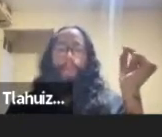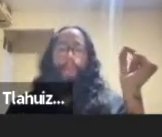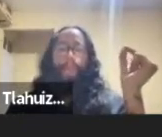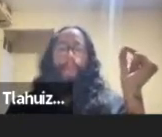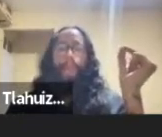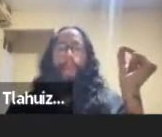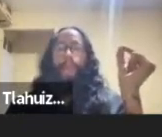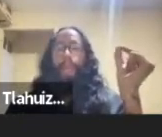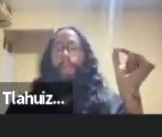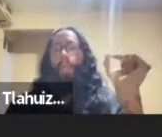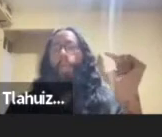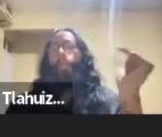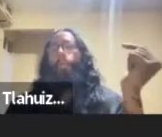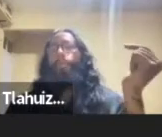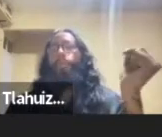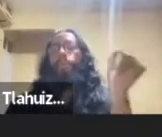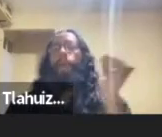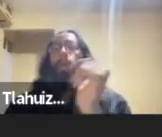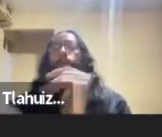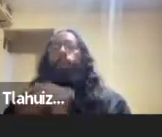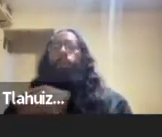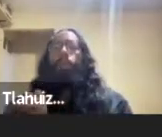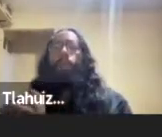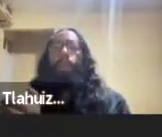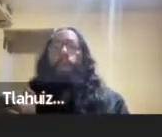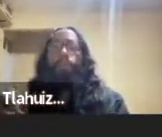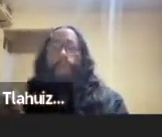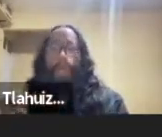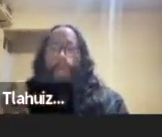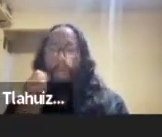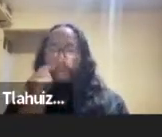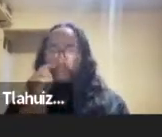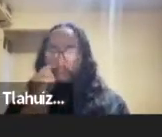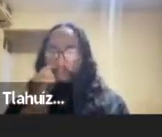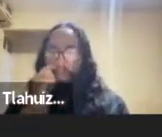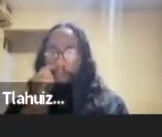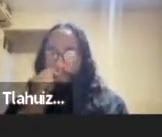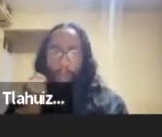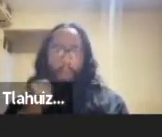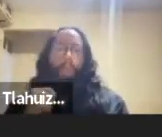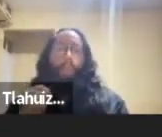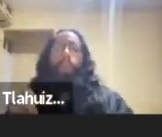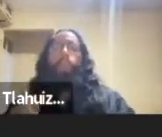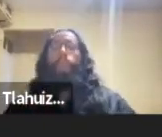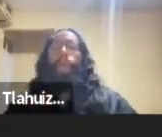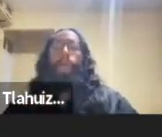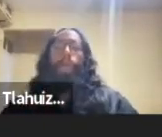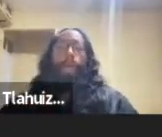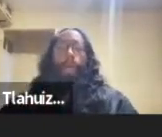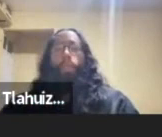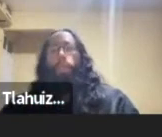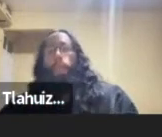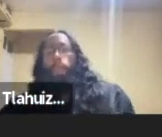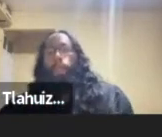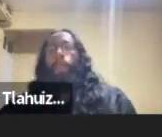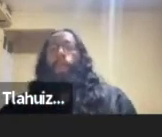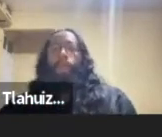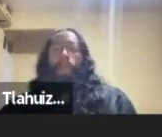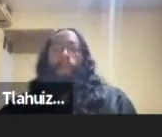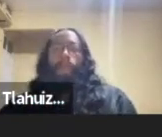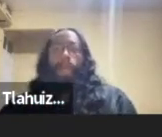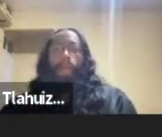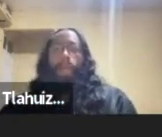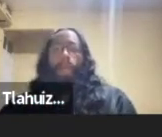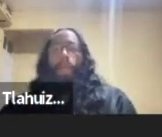llama Pazuhan, y vemos a un hombre con una prótesis de metal sosteniendo